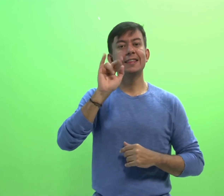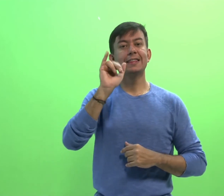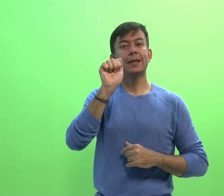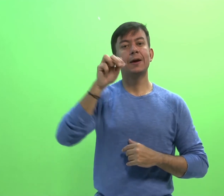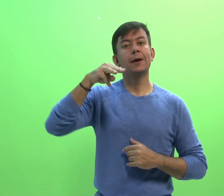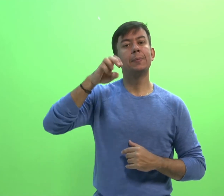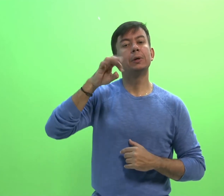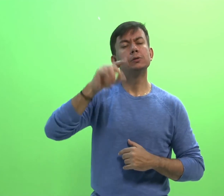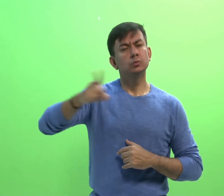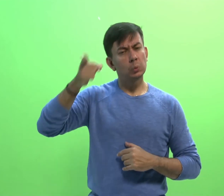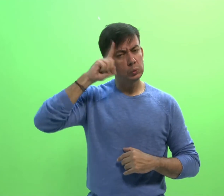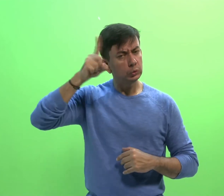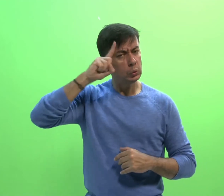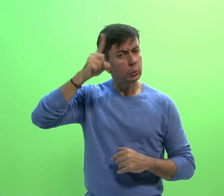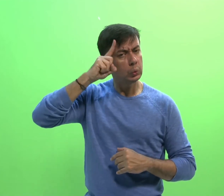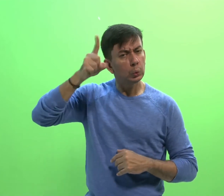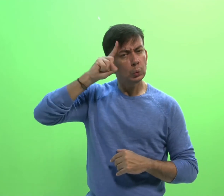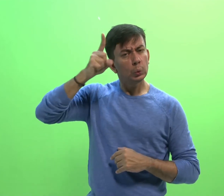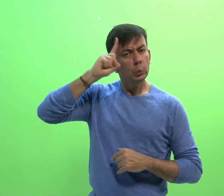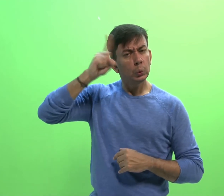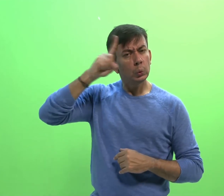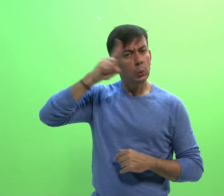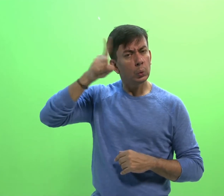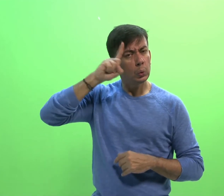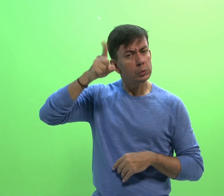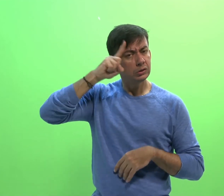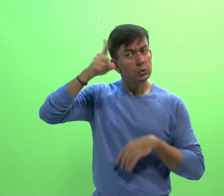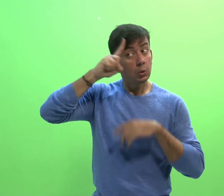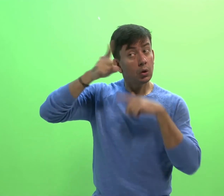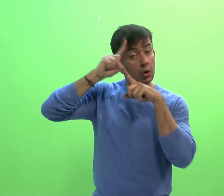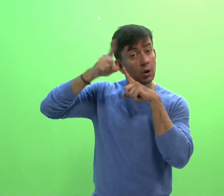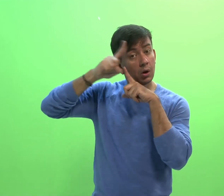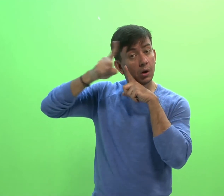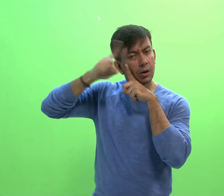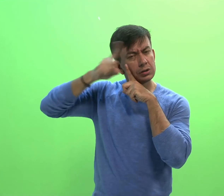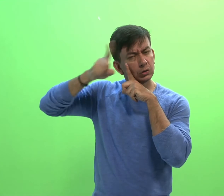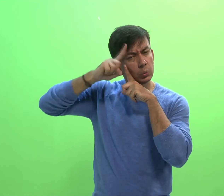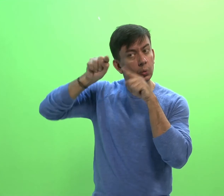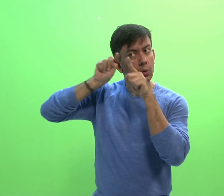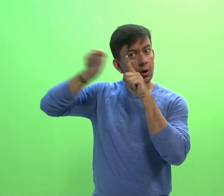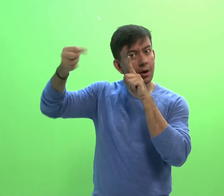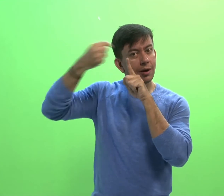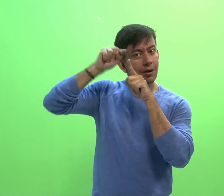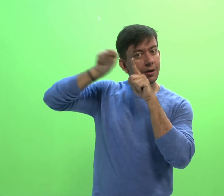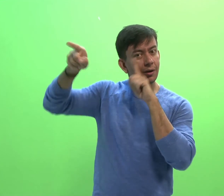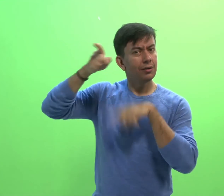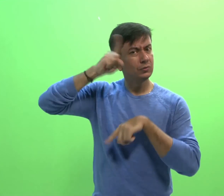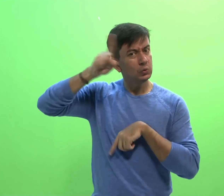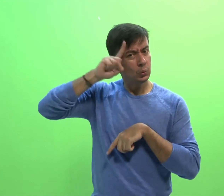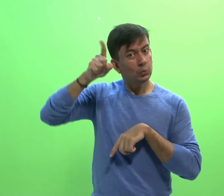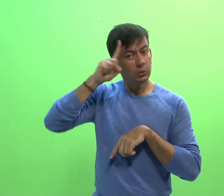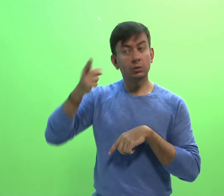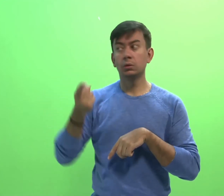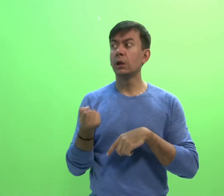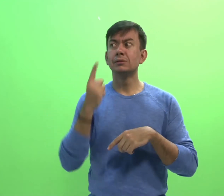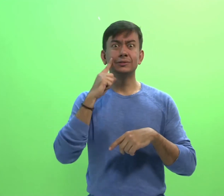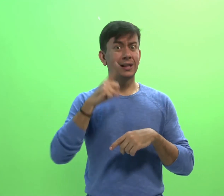Diariamente. Este é o sinal para diariamente. Então, como sendo todos os dias, sinal indo e vindo. Então, são